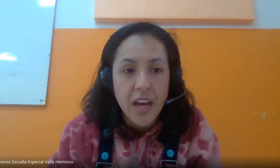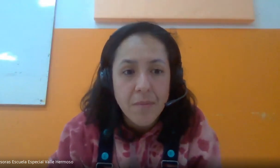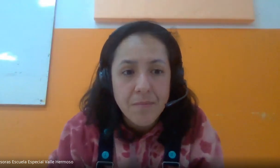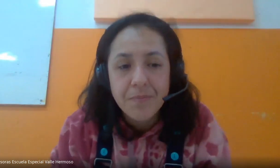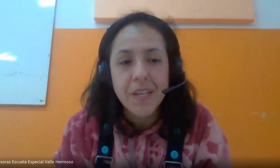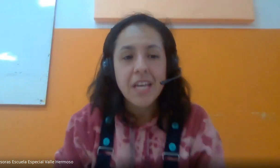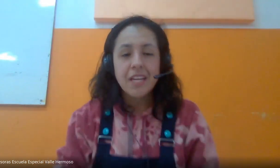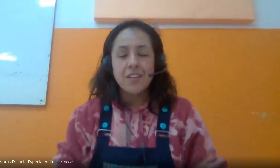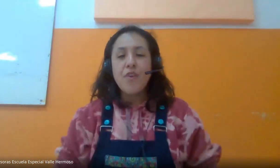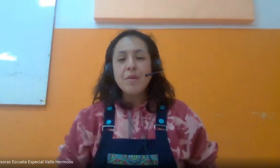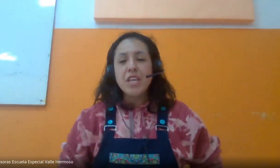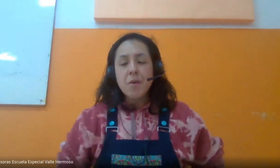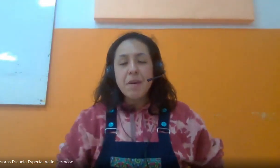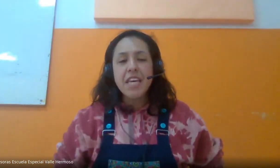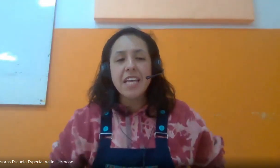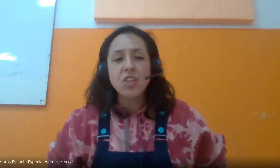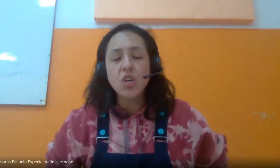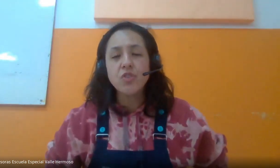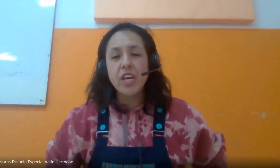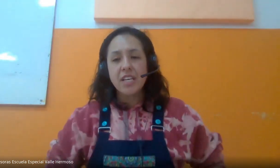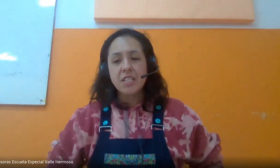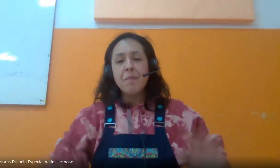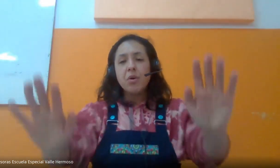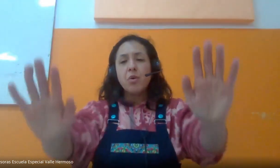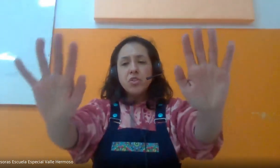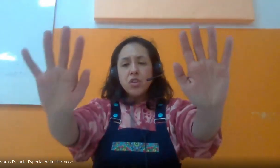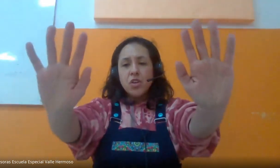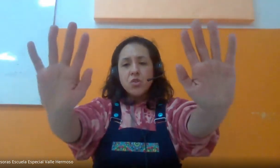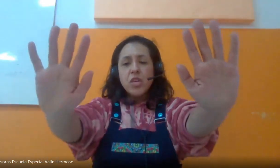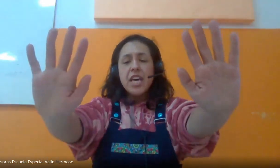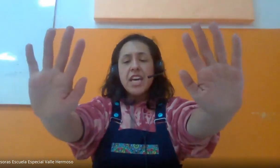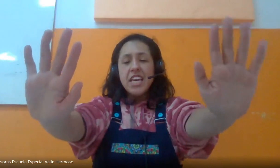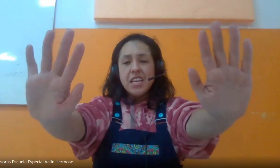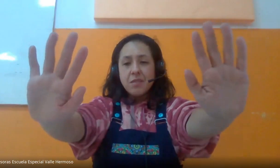¿ya? Nos vamos a despedir entonces. ¡Vamos juntos! ¡Y!